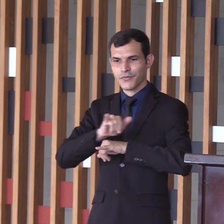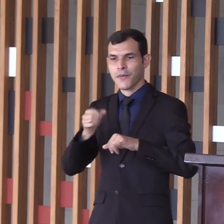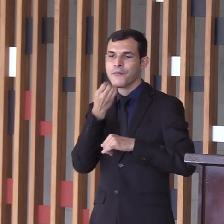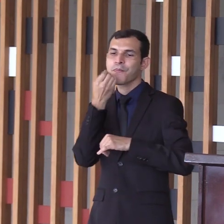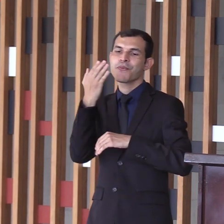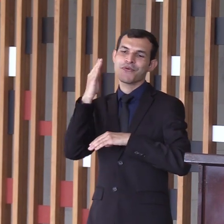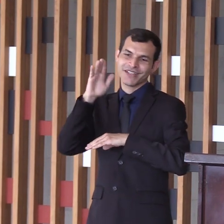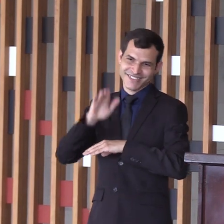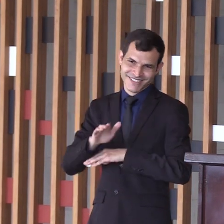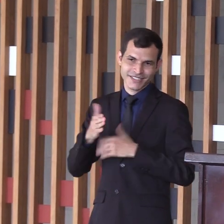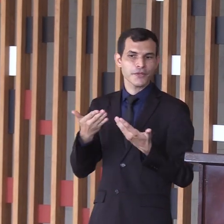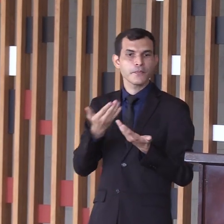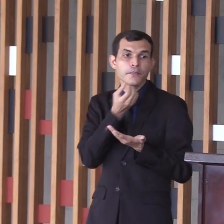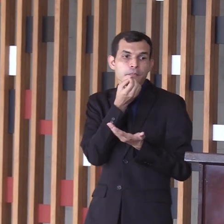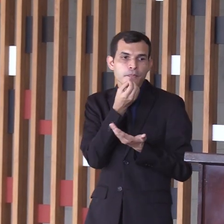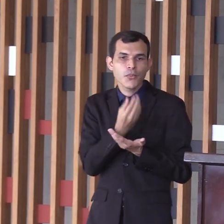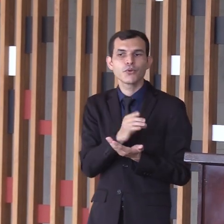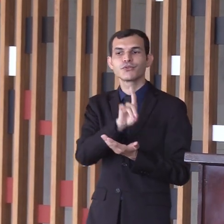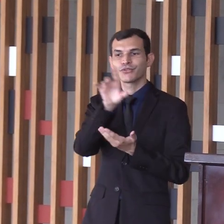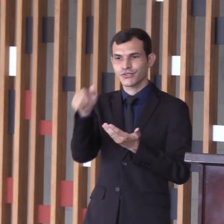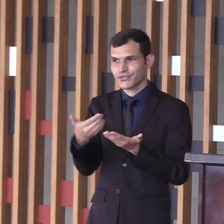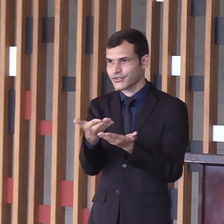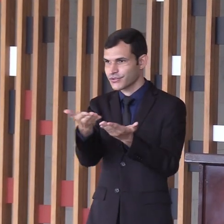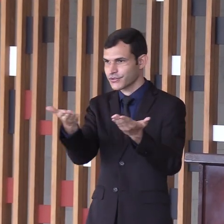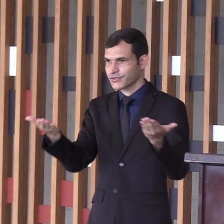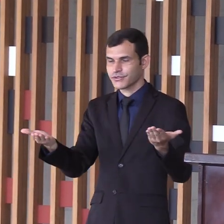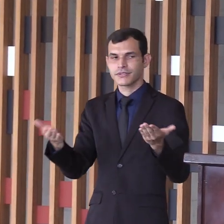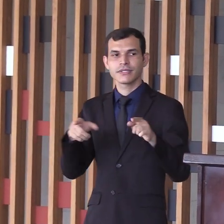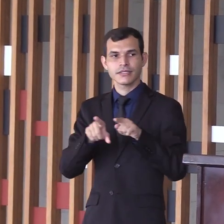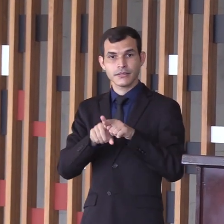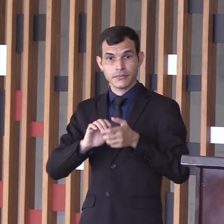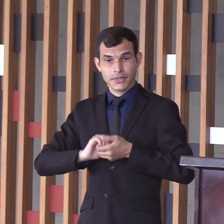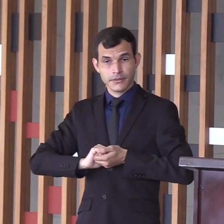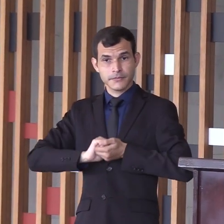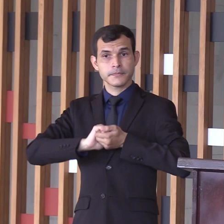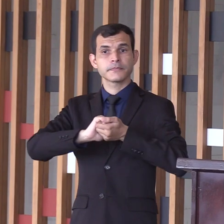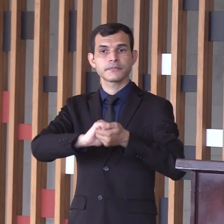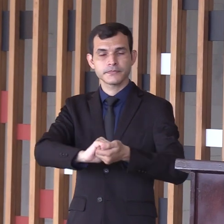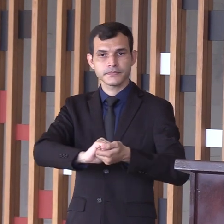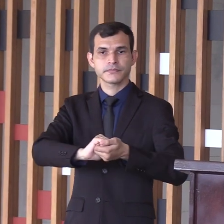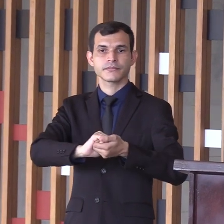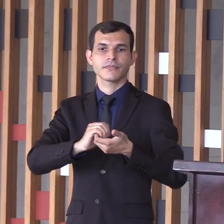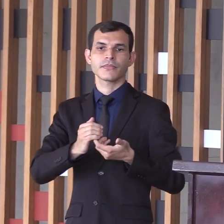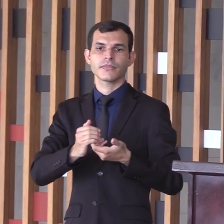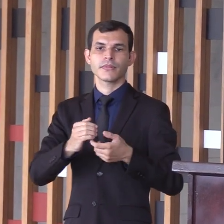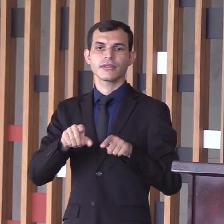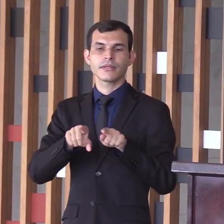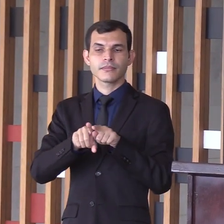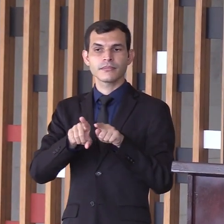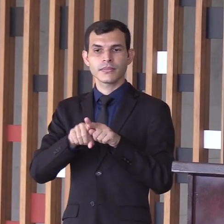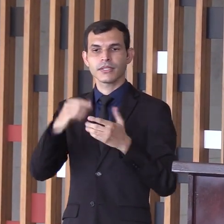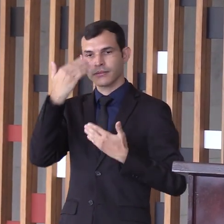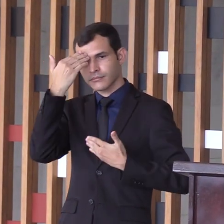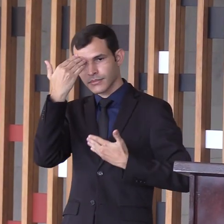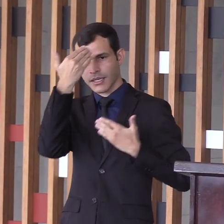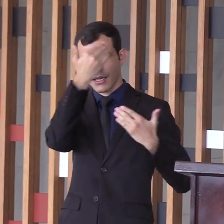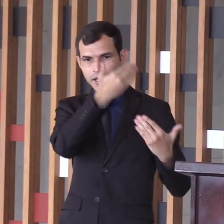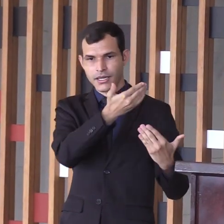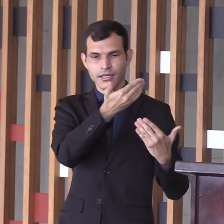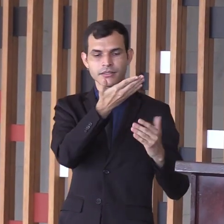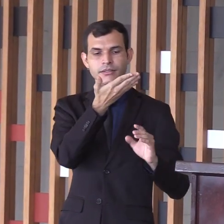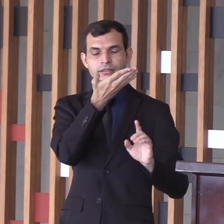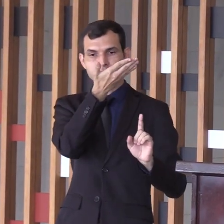todos. Quero fazer uma saudação efusiva e agradecida ao